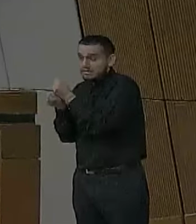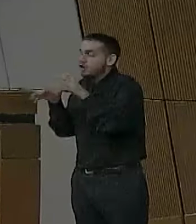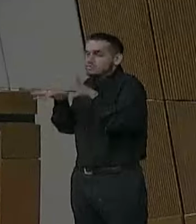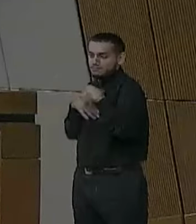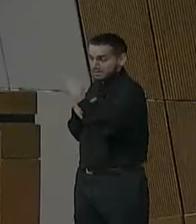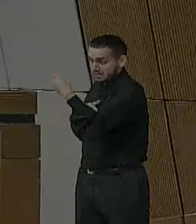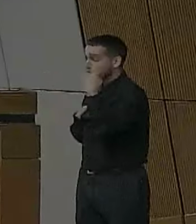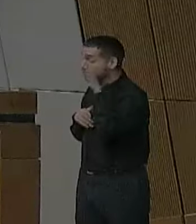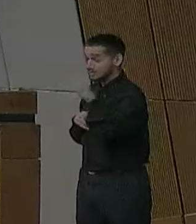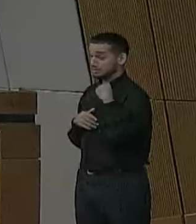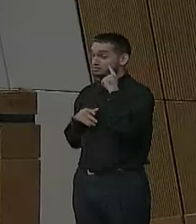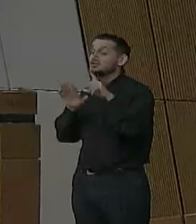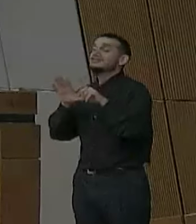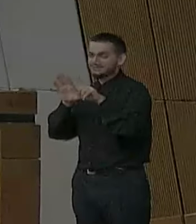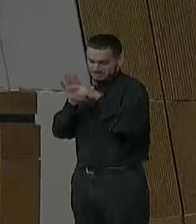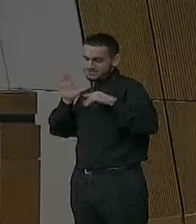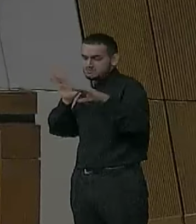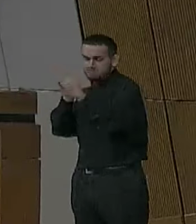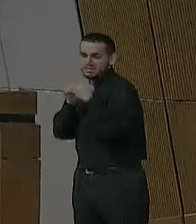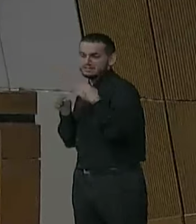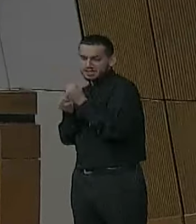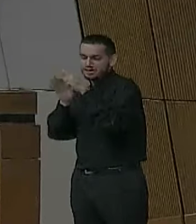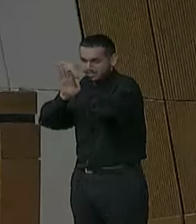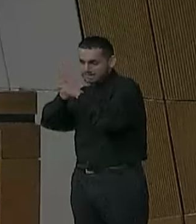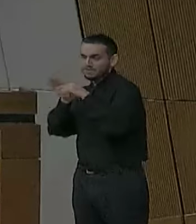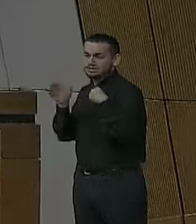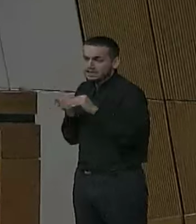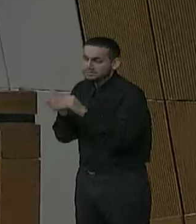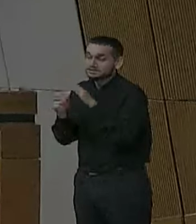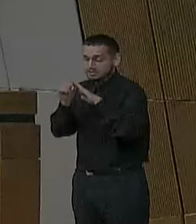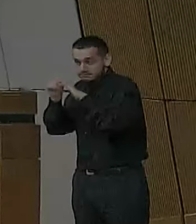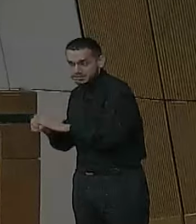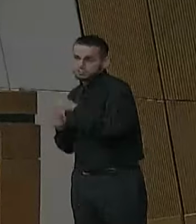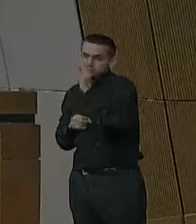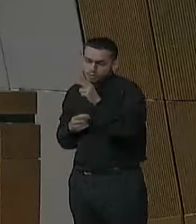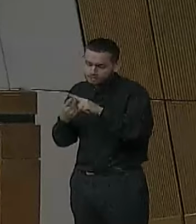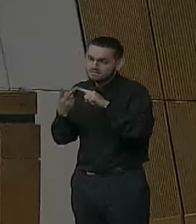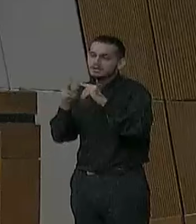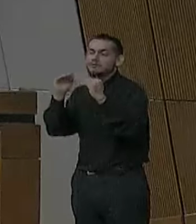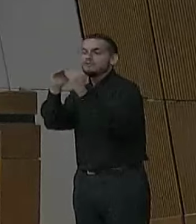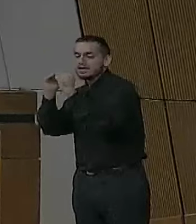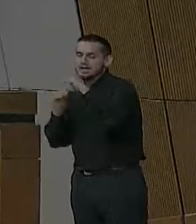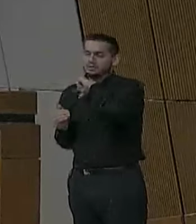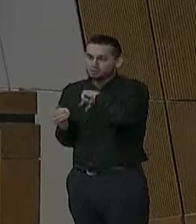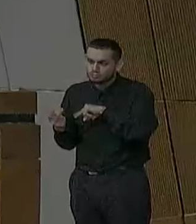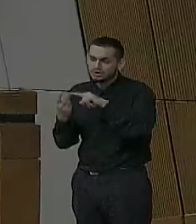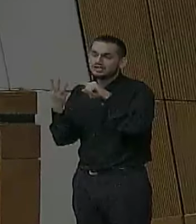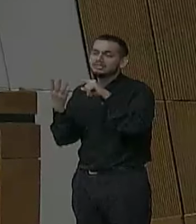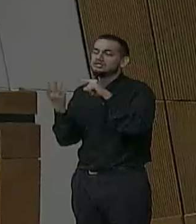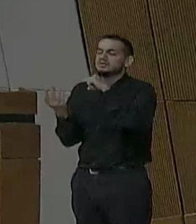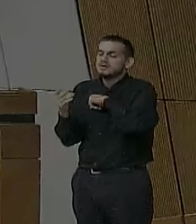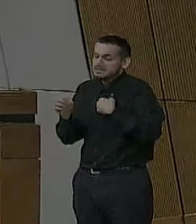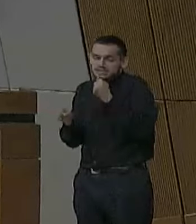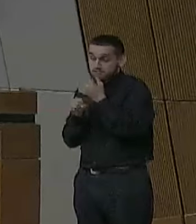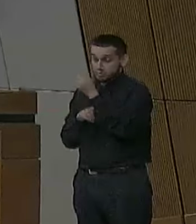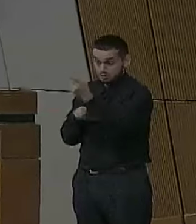laborales, previsionales, jubilatorias, no discriminación, e igualdad en el sentido que por igual trabajo,